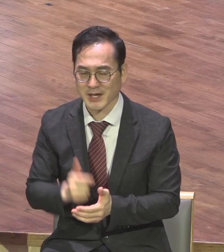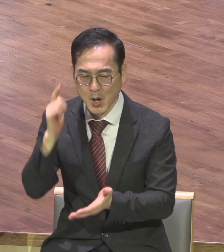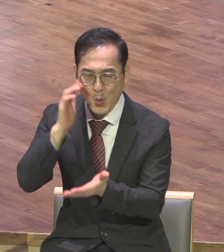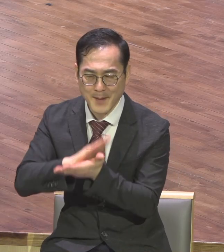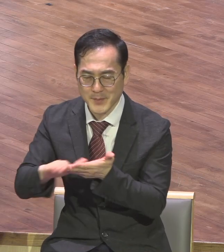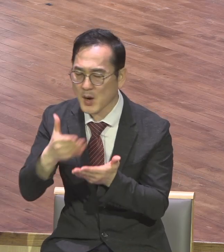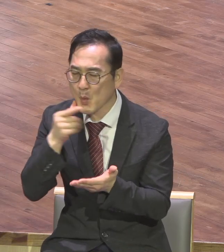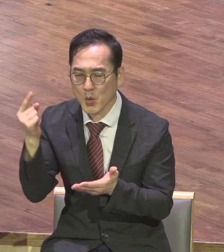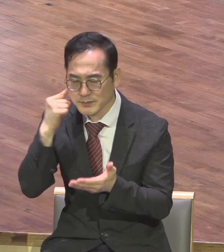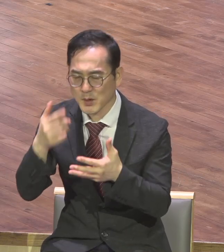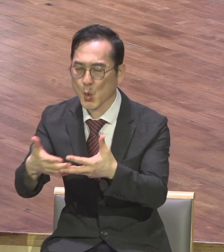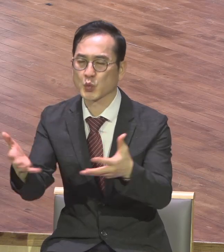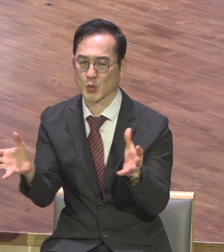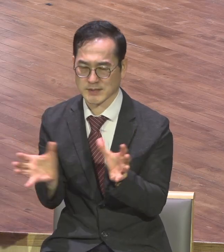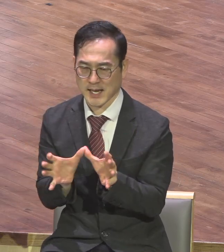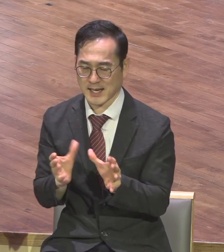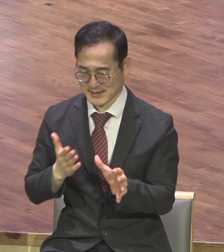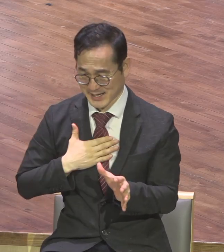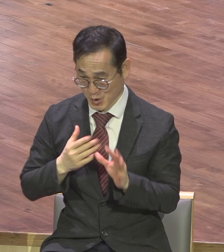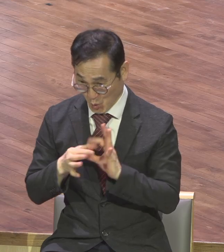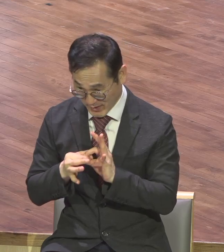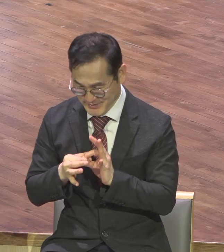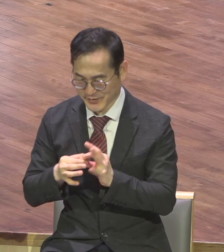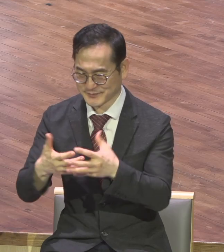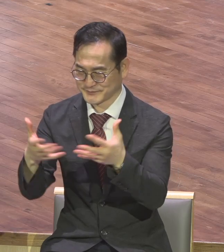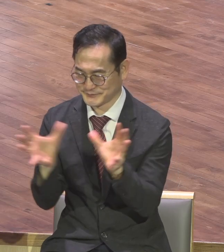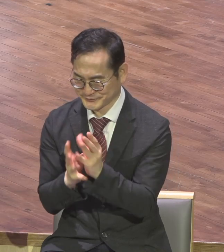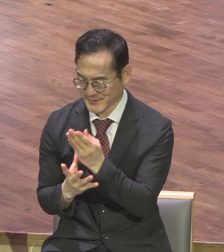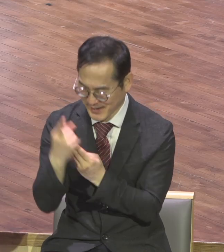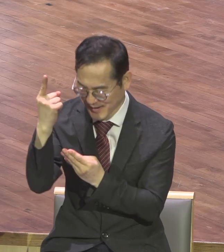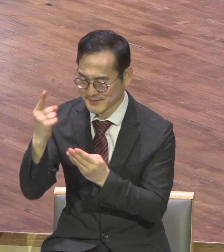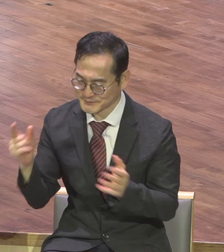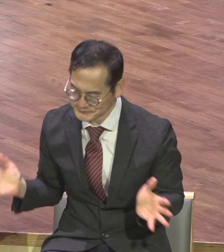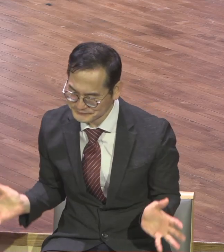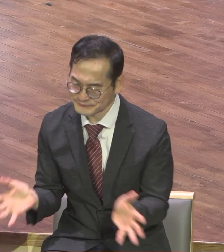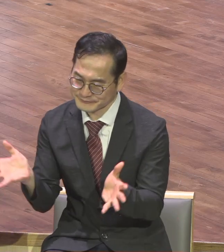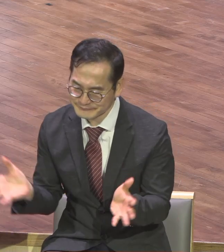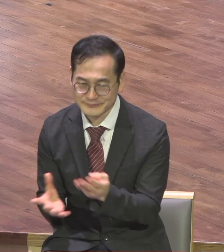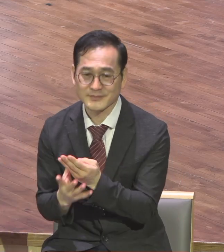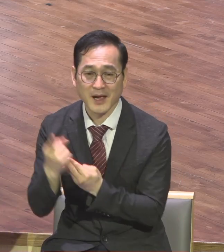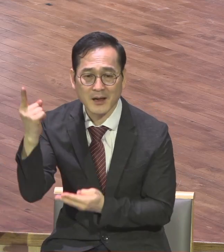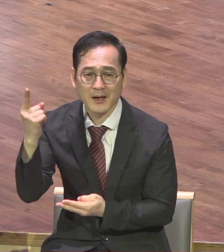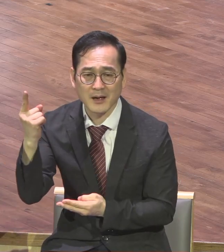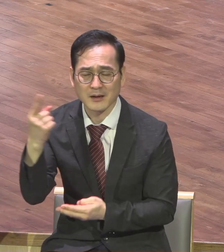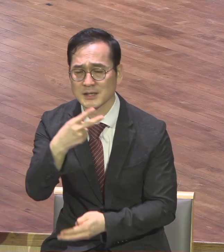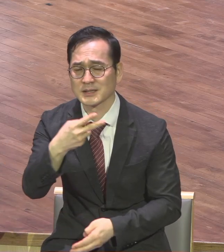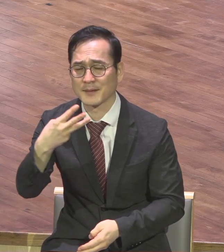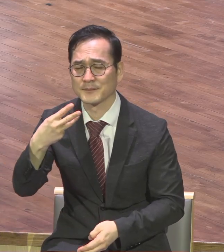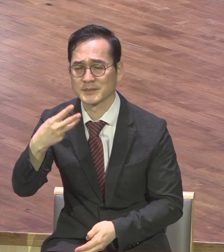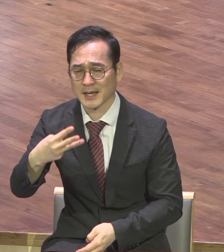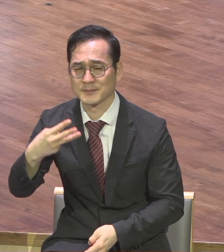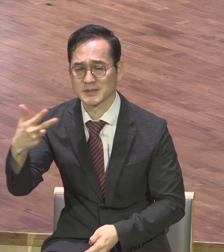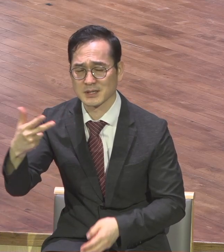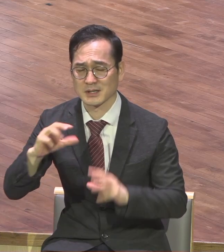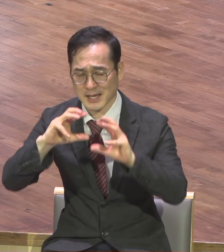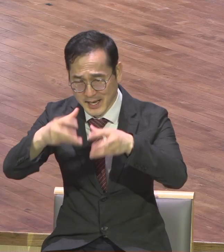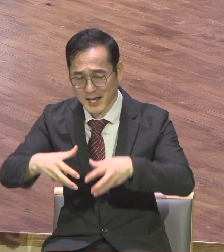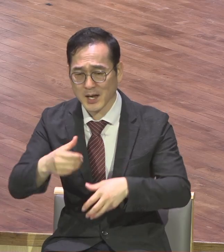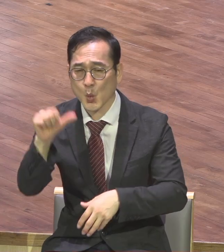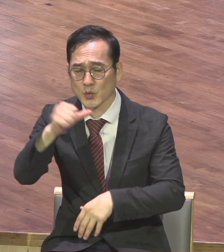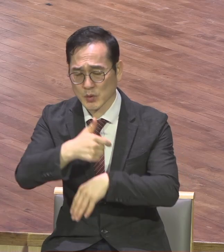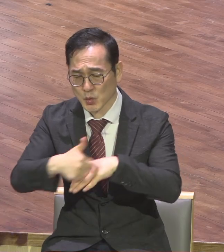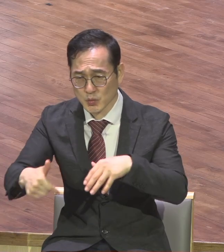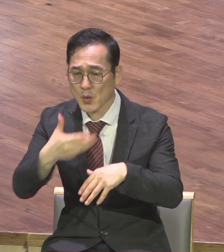다 하나 되게 만들고 비스메가 다 하나 되게 하는 그래서 237 나라 5천 종족